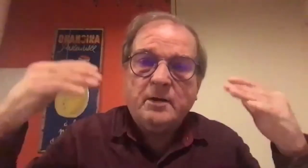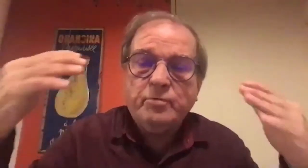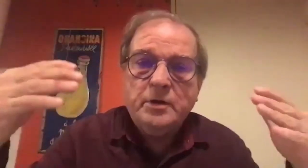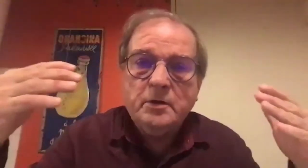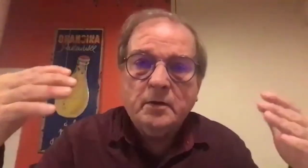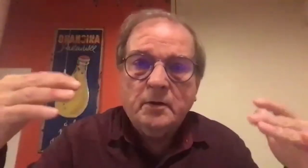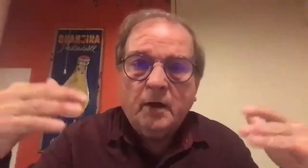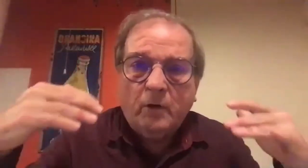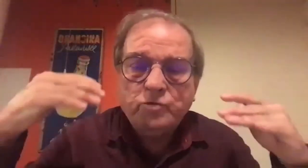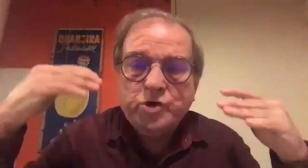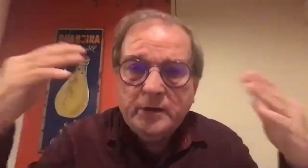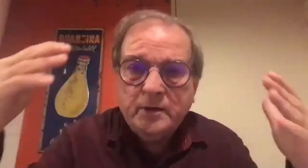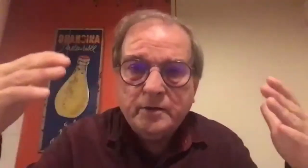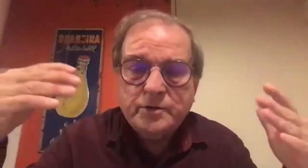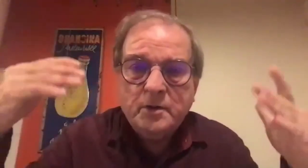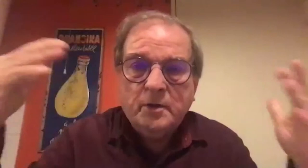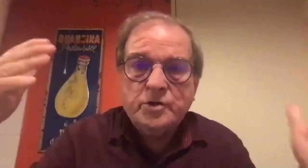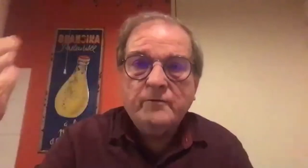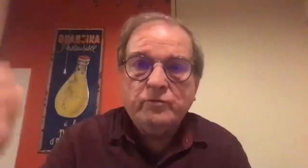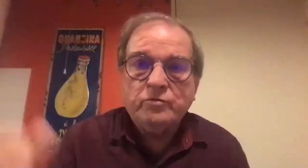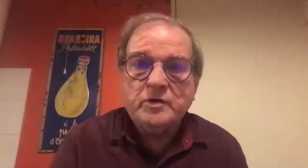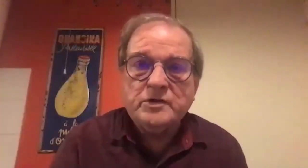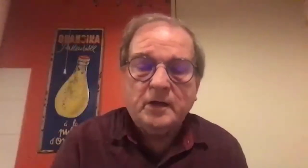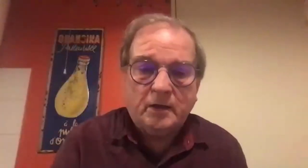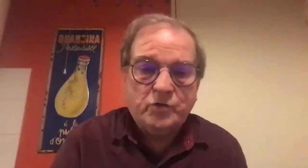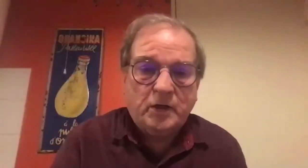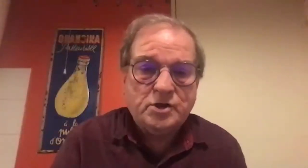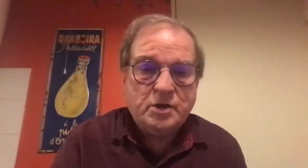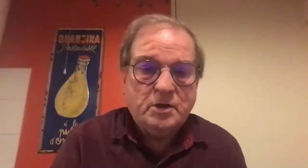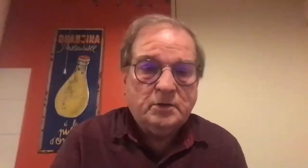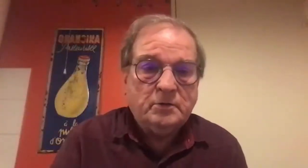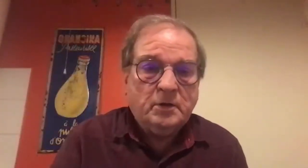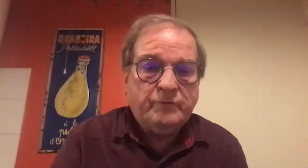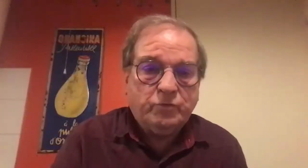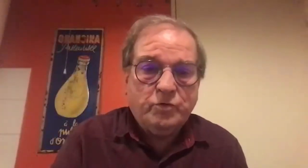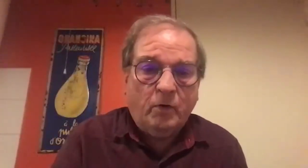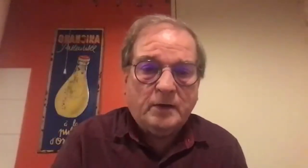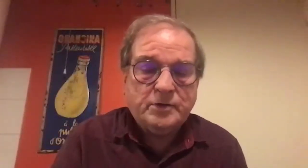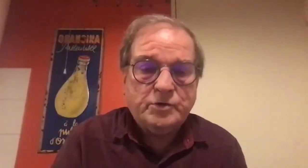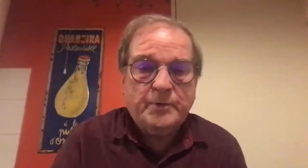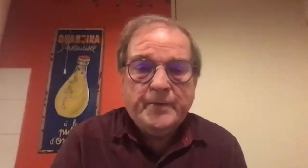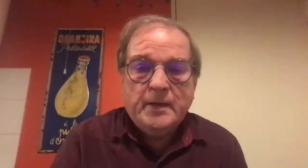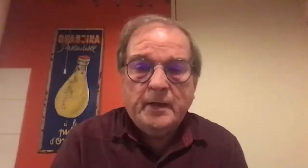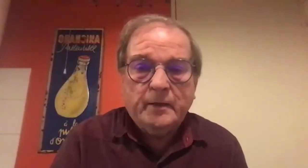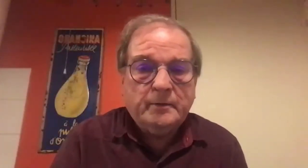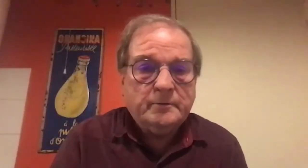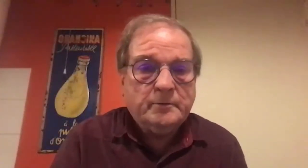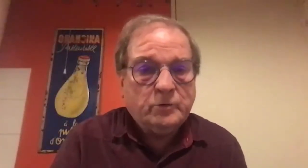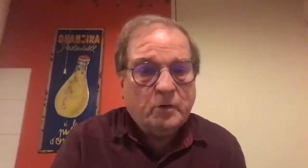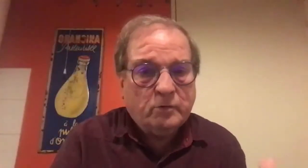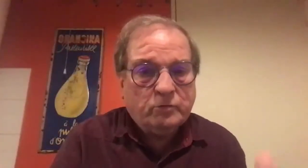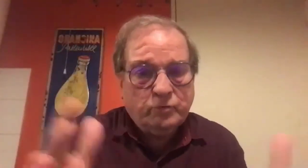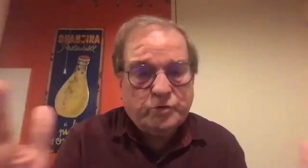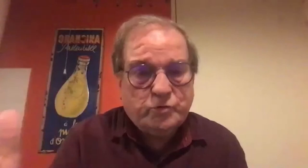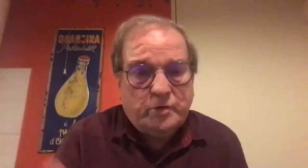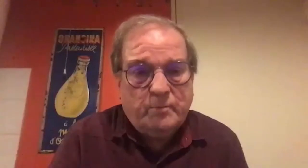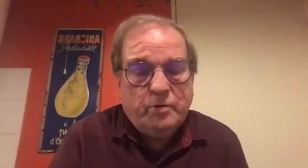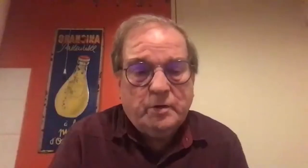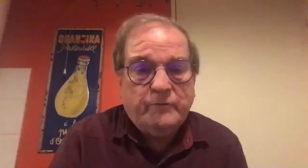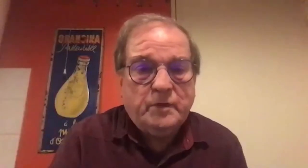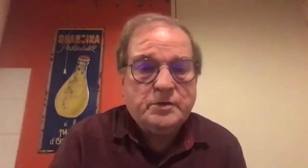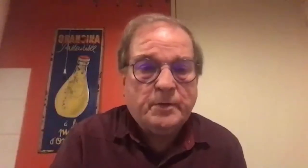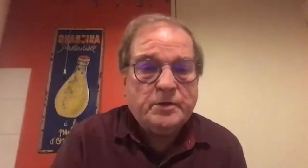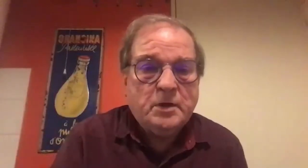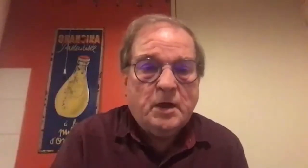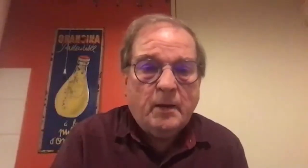que se atribuía aos líderes de revoluções internacionais vitoriosas, né? Tudo isso